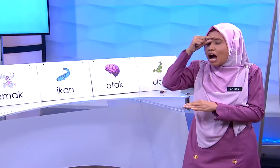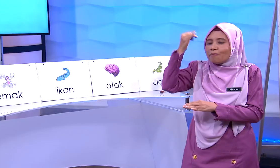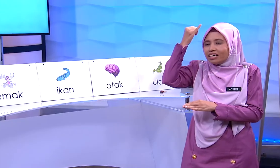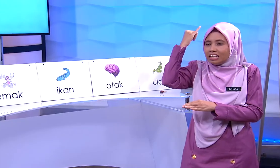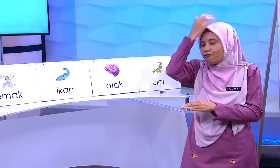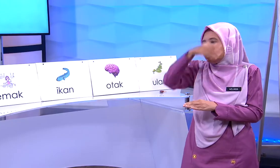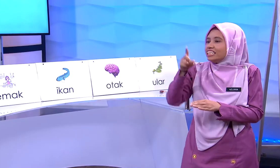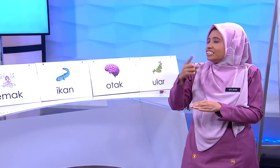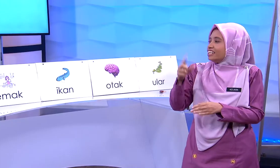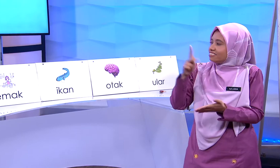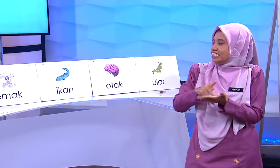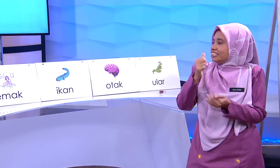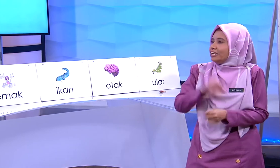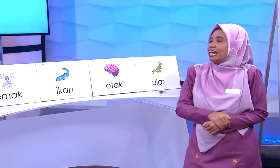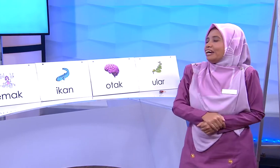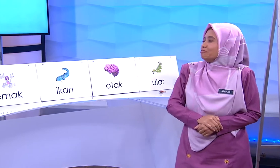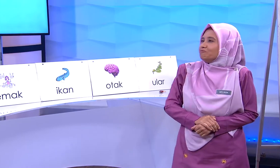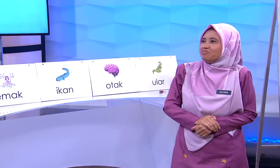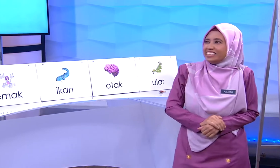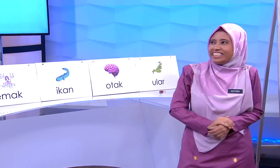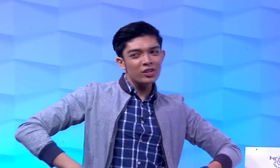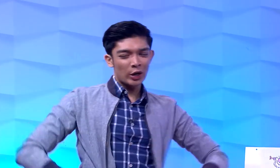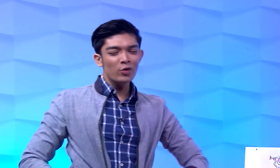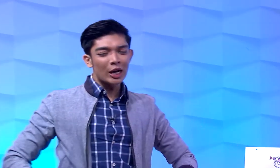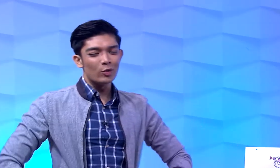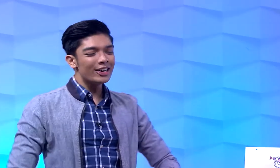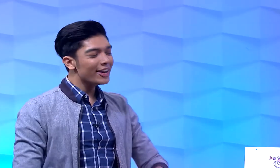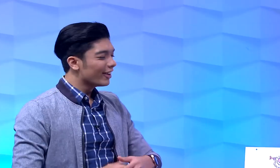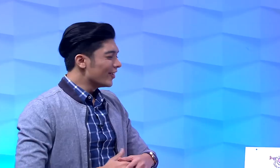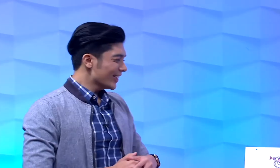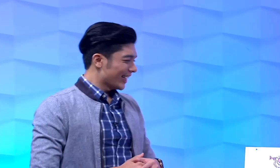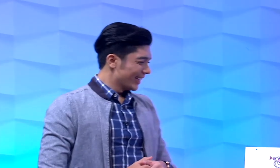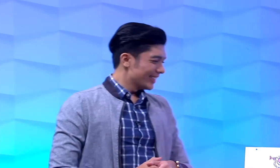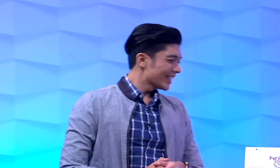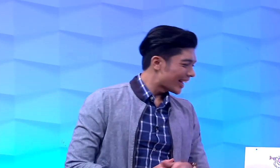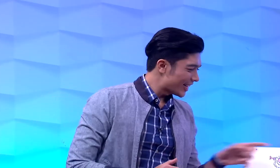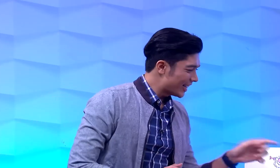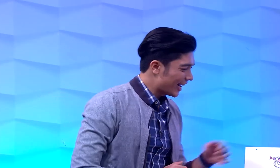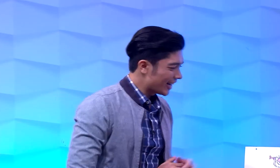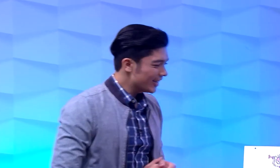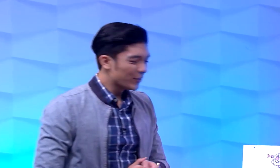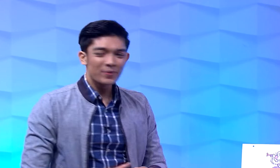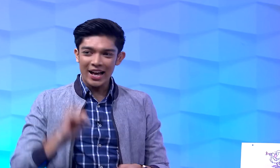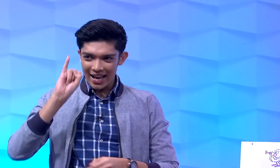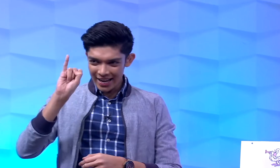Abang Ifan saja yang kedua Oke hehehe aduhai Hai